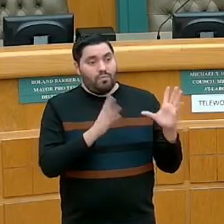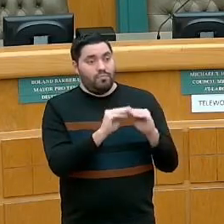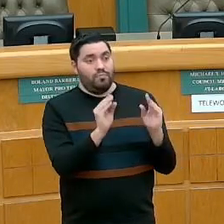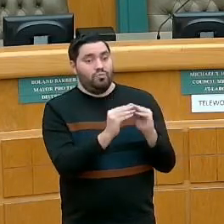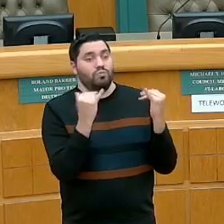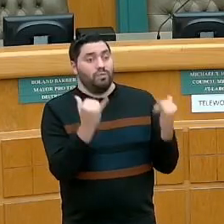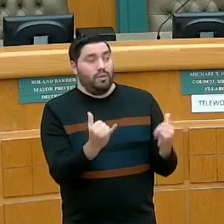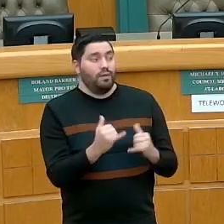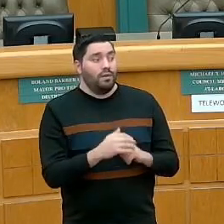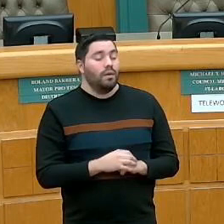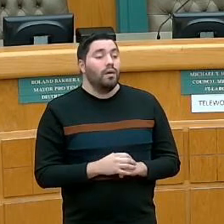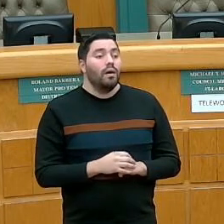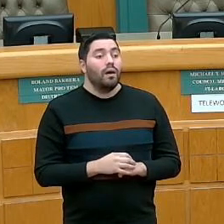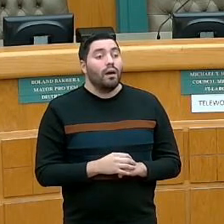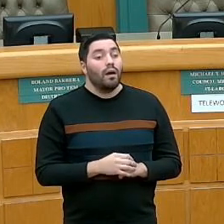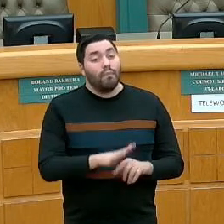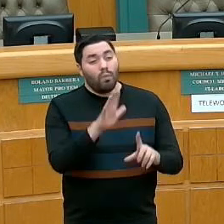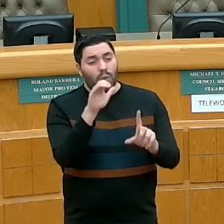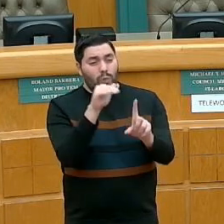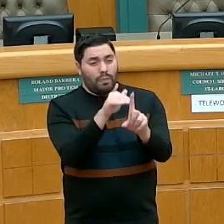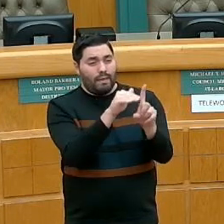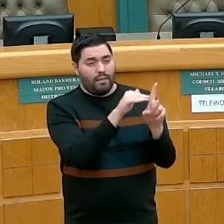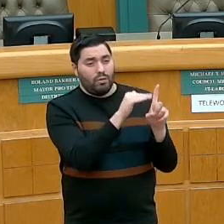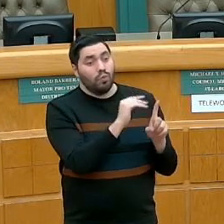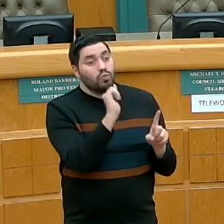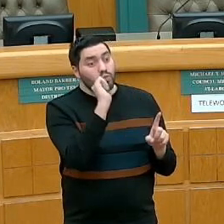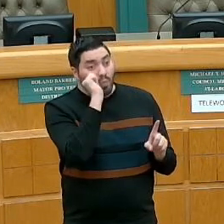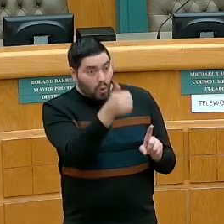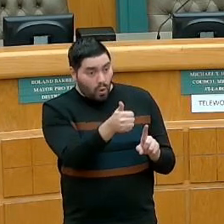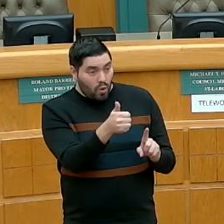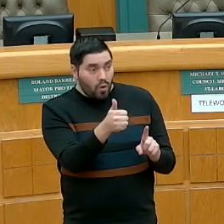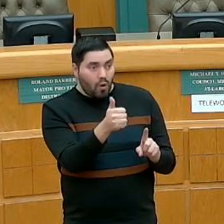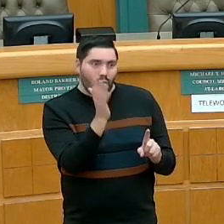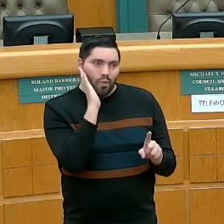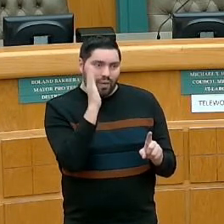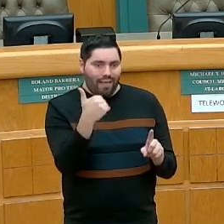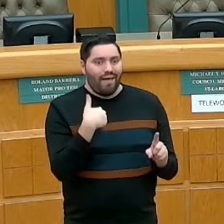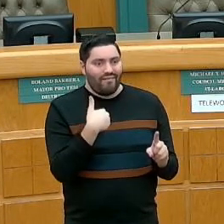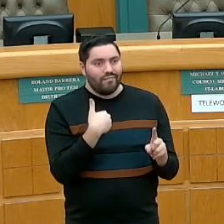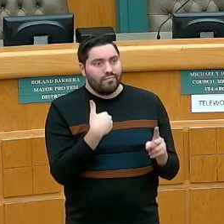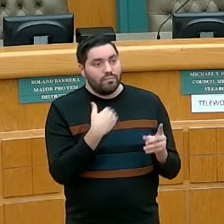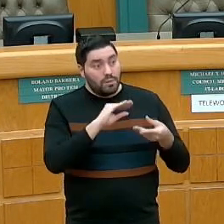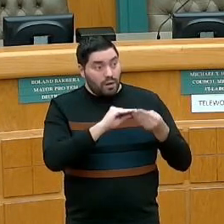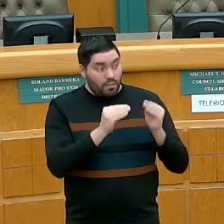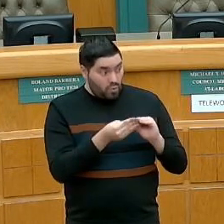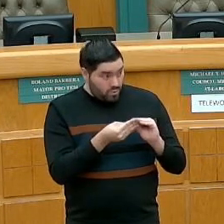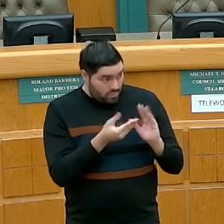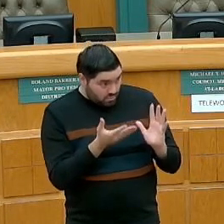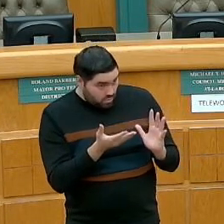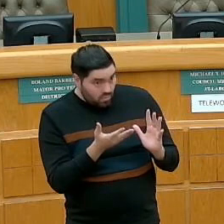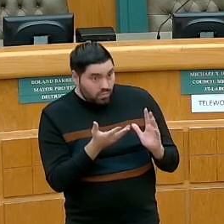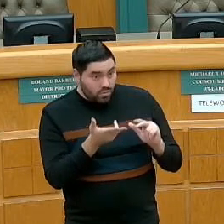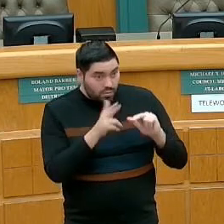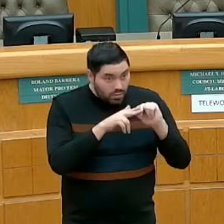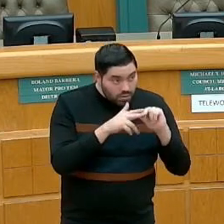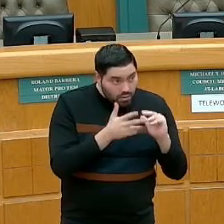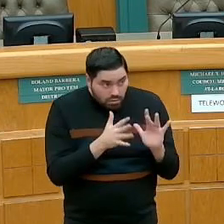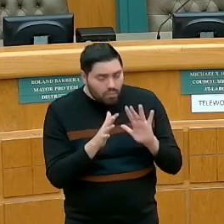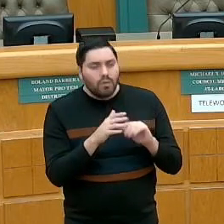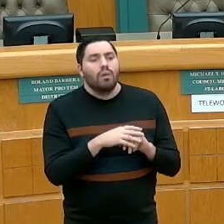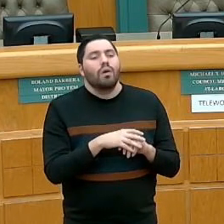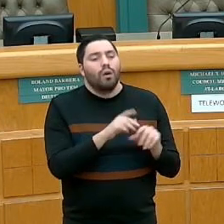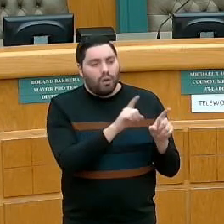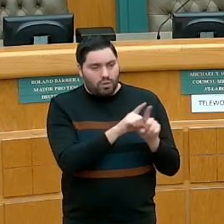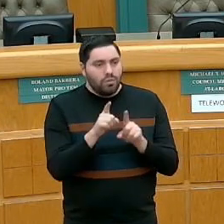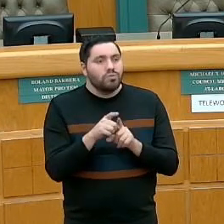today. Let me just remind you that tomorrow we'll have updated numbers again. And with me tomorrow will be